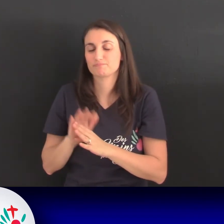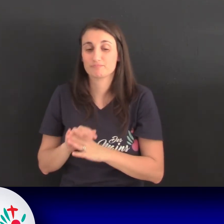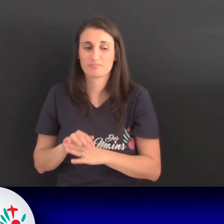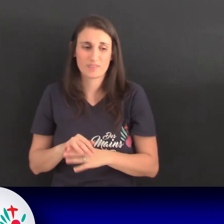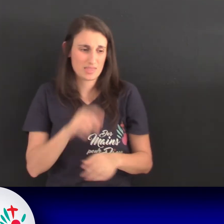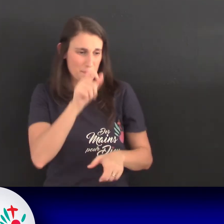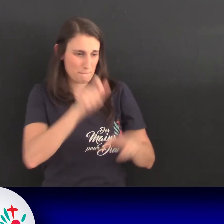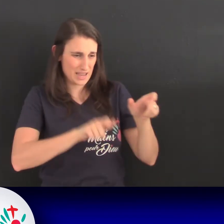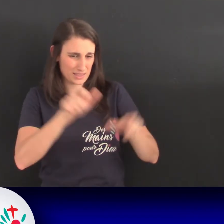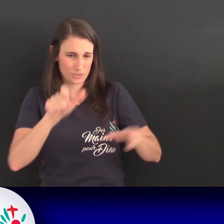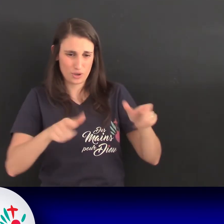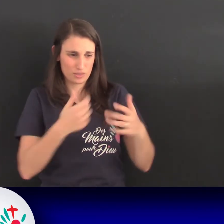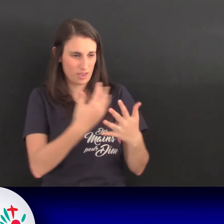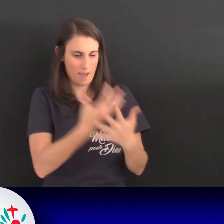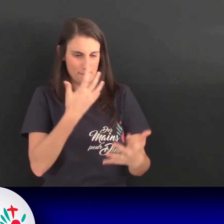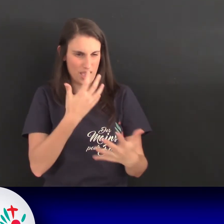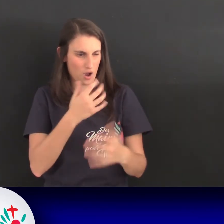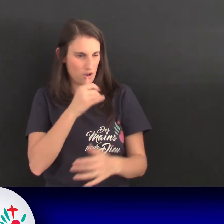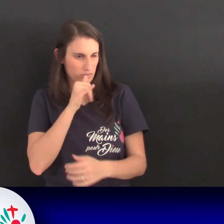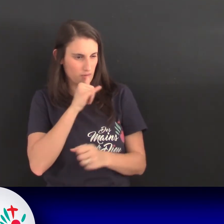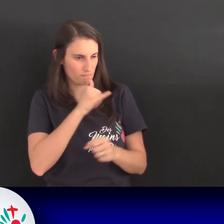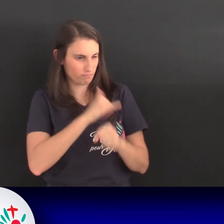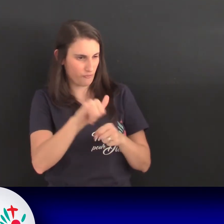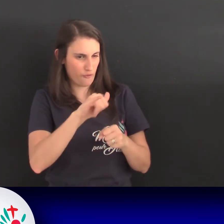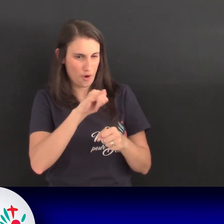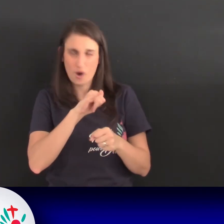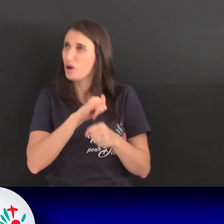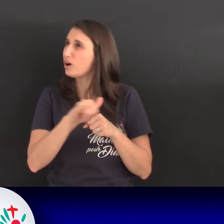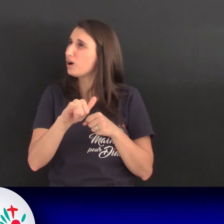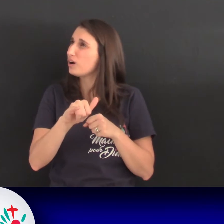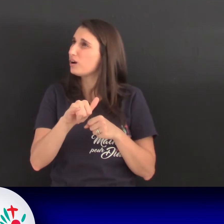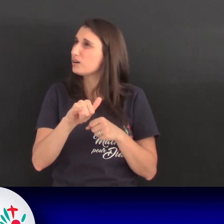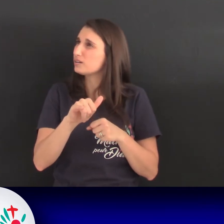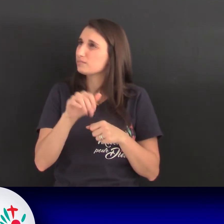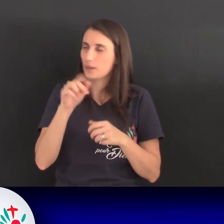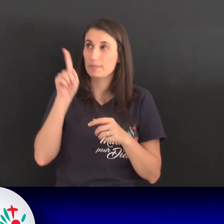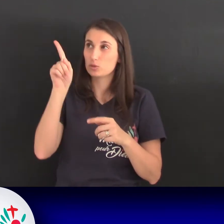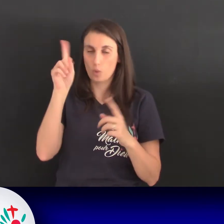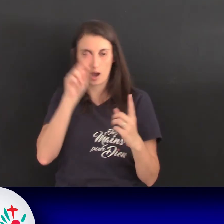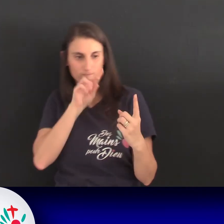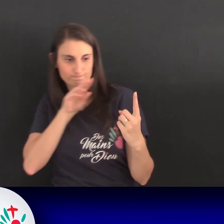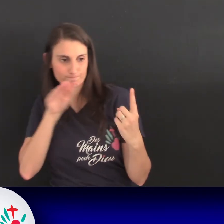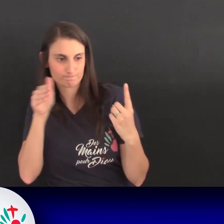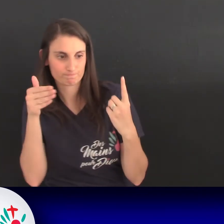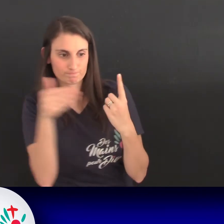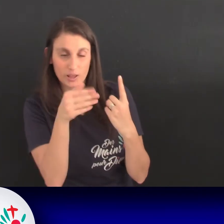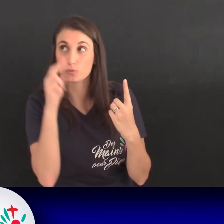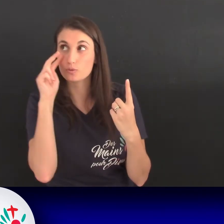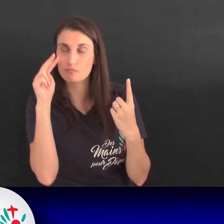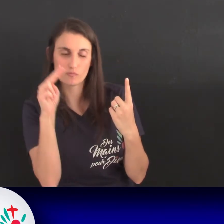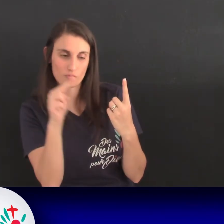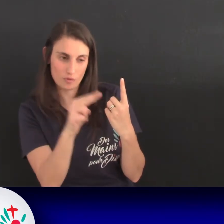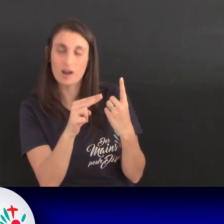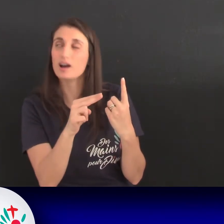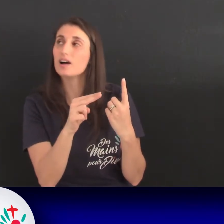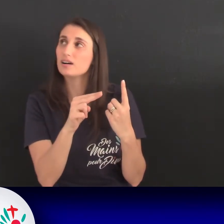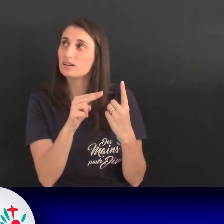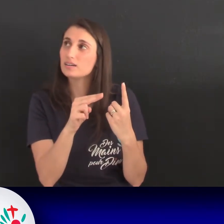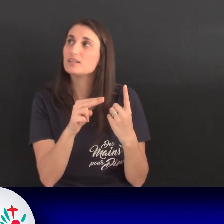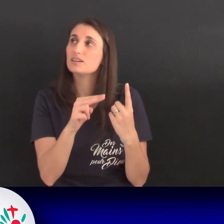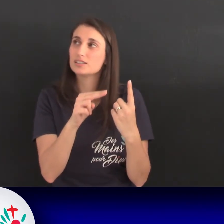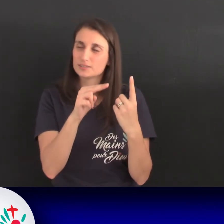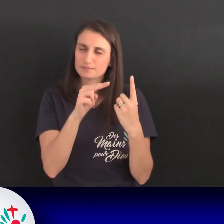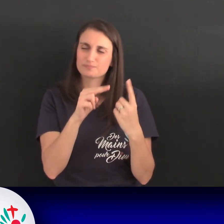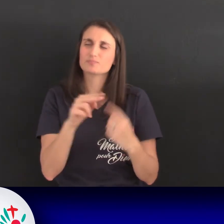Les apparences sont trompeuses, tu vois bien au-delà. Oh